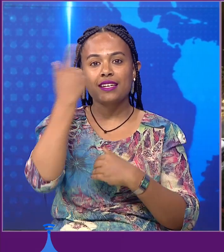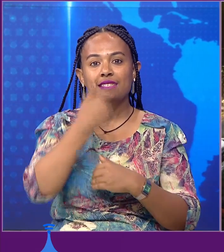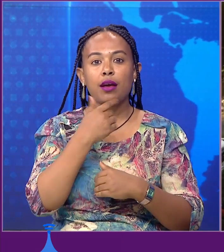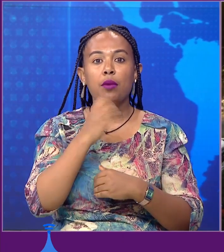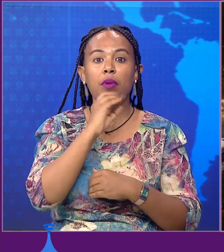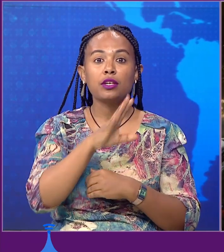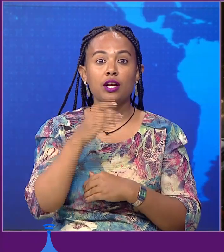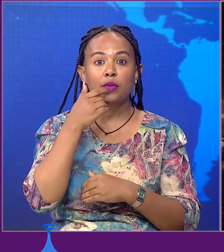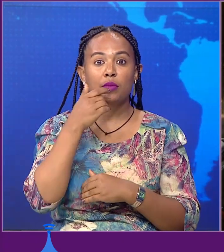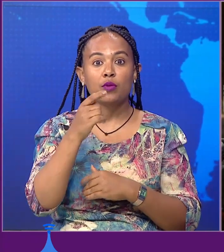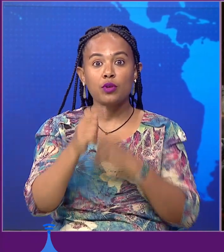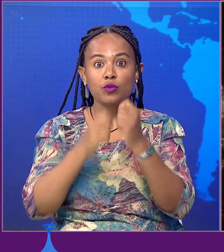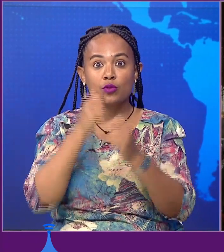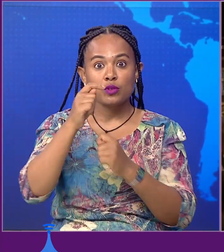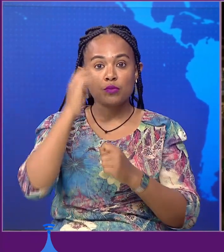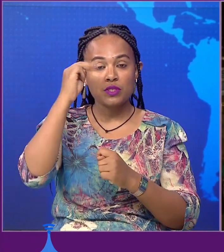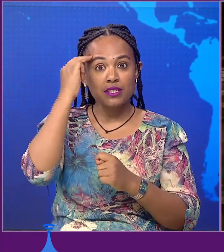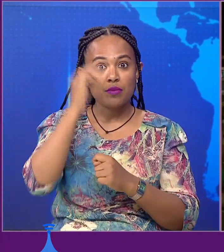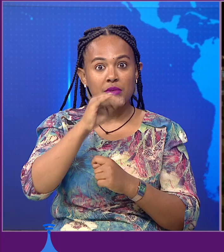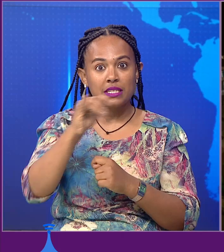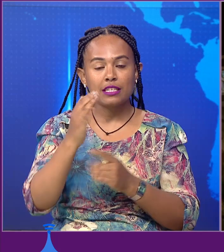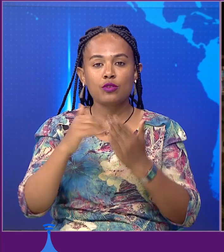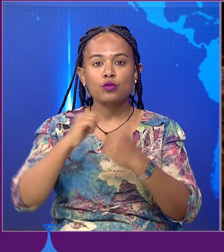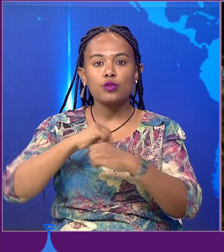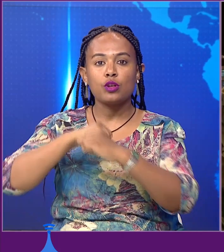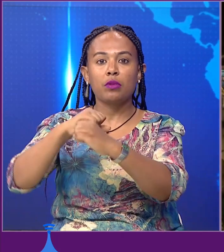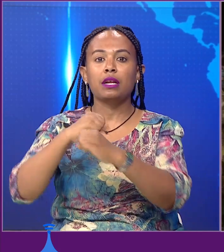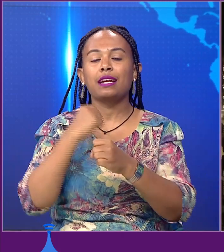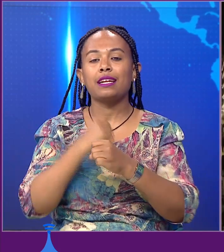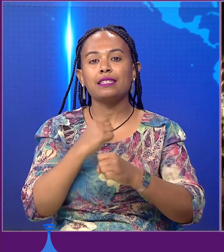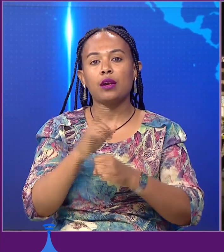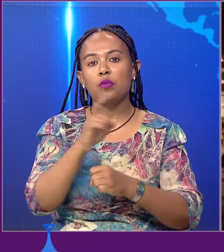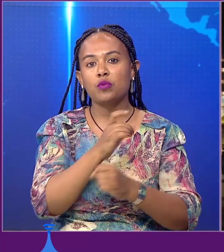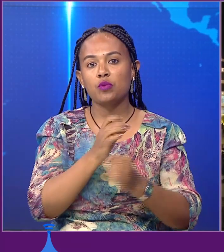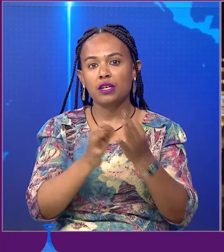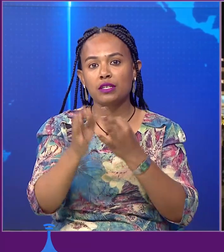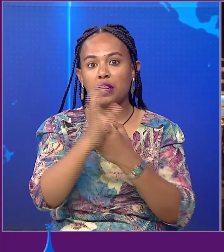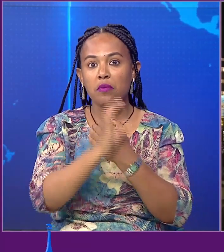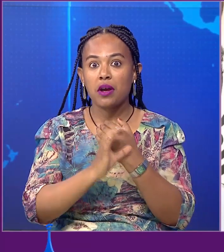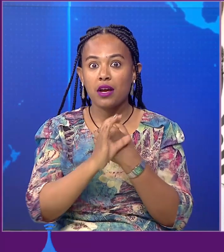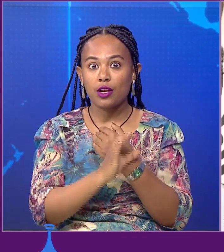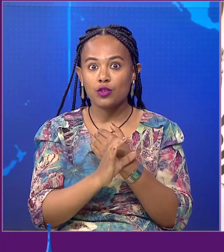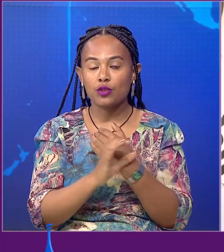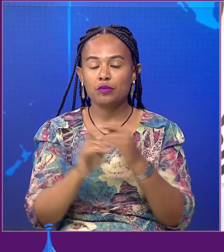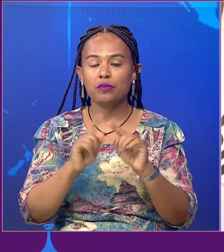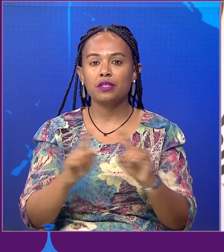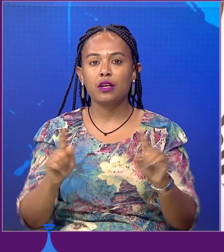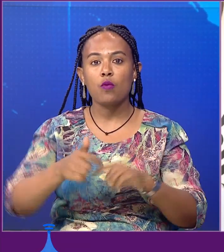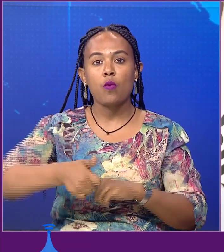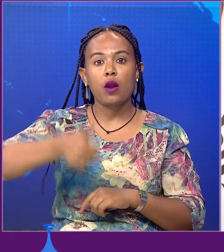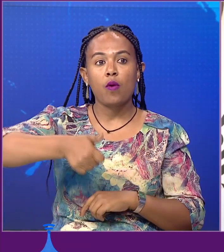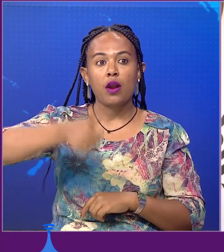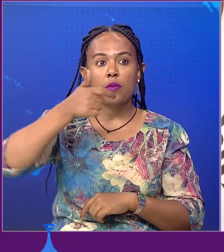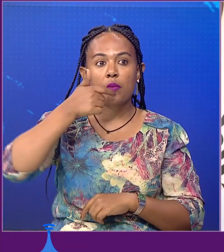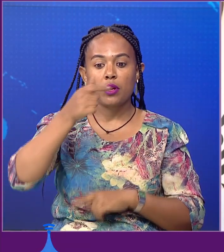የሚለው የቱሪዝም ሚኒስቴር መሰል ችግሮችን ለመከላከል እየሰራ መሆኑን ይገልጻል። በሀገራችን በተለይ ዋና ዋና